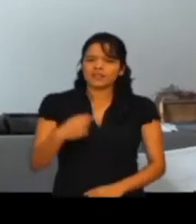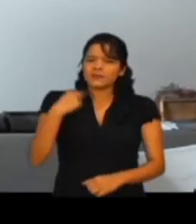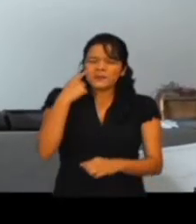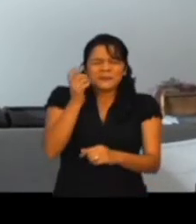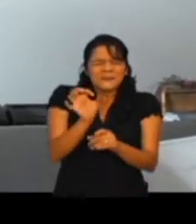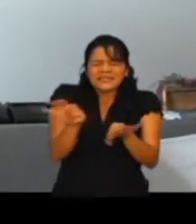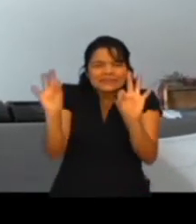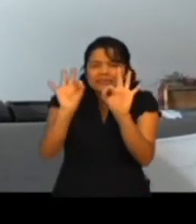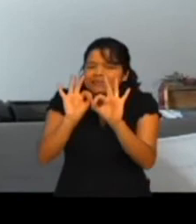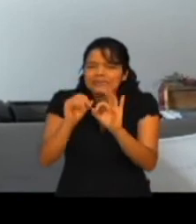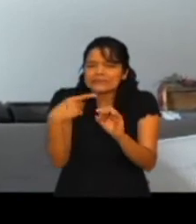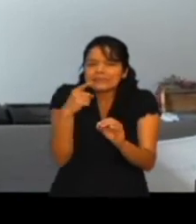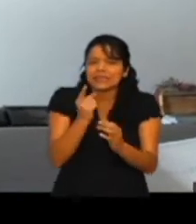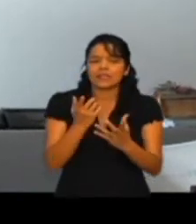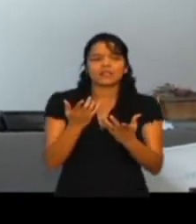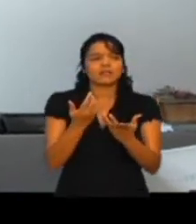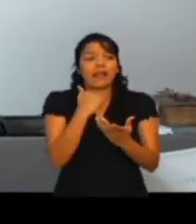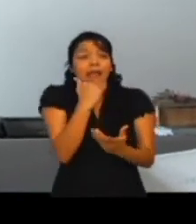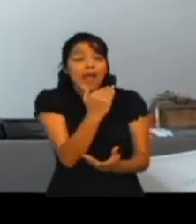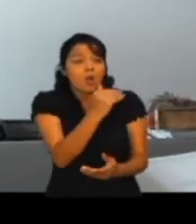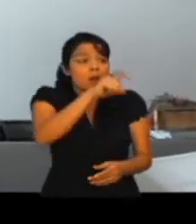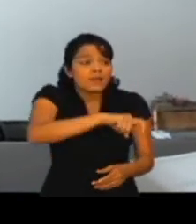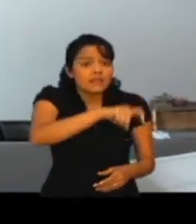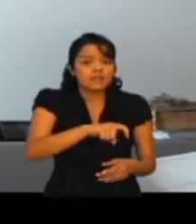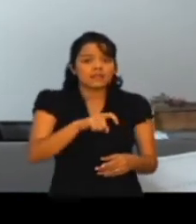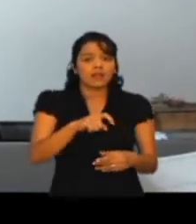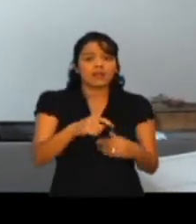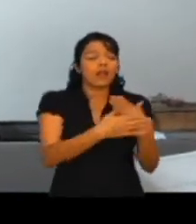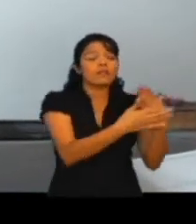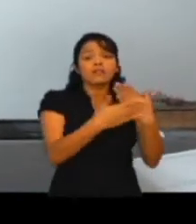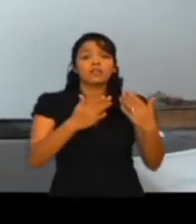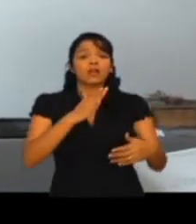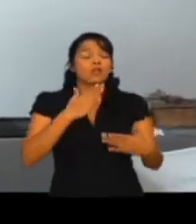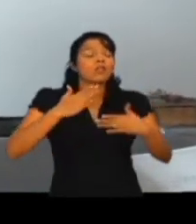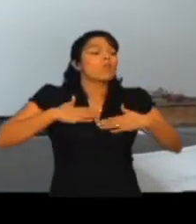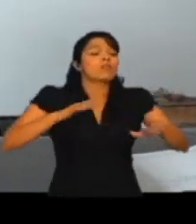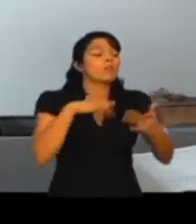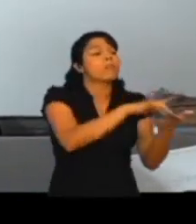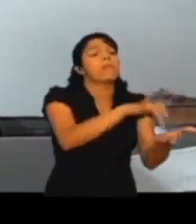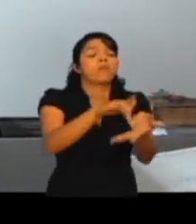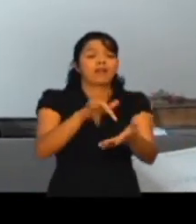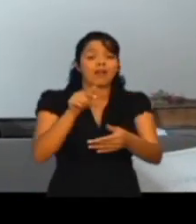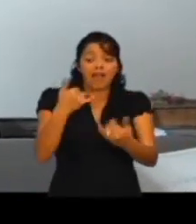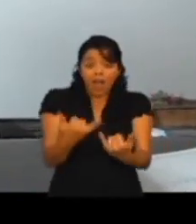¿Qué tengo en cuenta? La necesidad. Yo no voy por ir. Ahorita, antes de ustedes llegar a este encuentro,